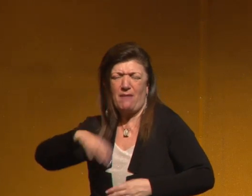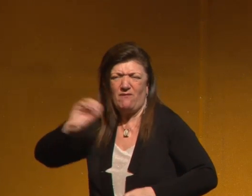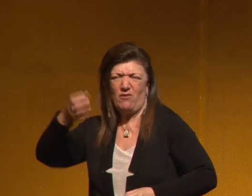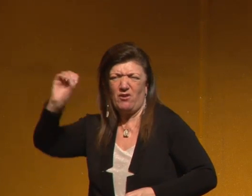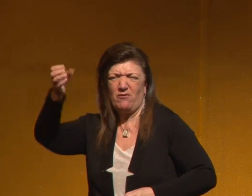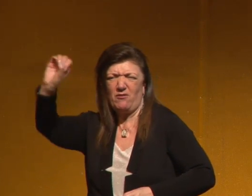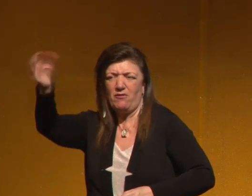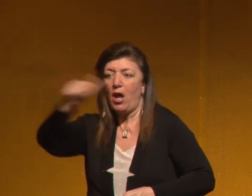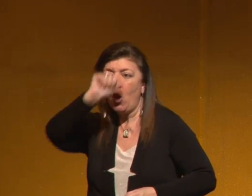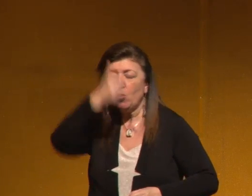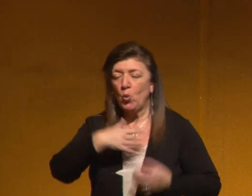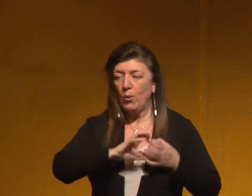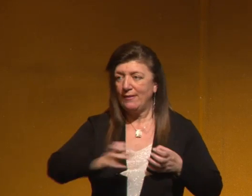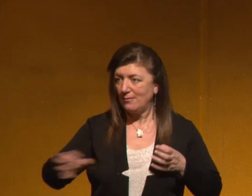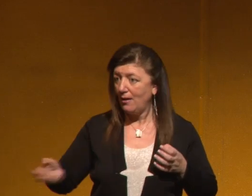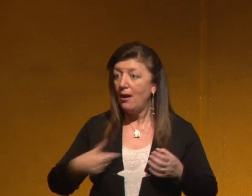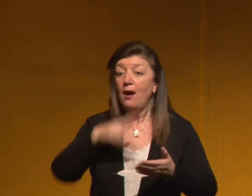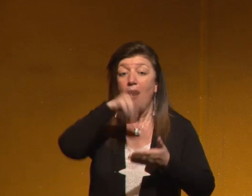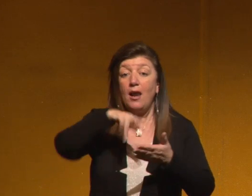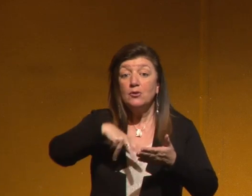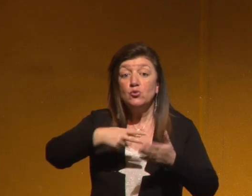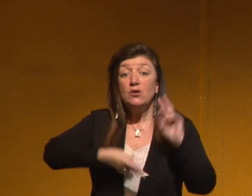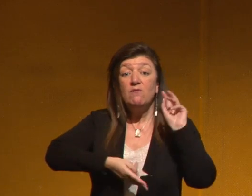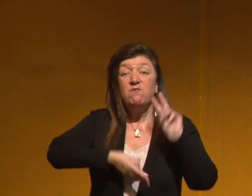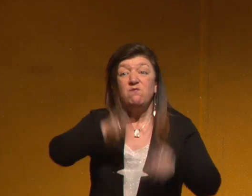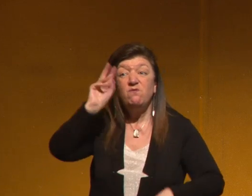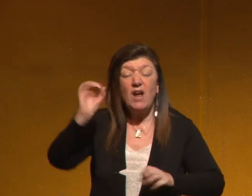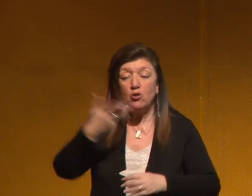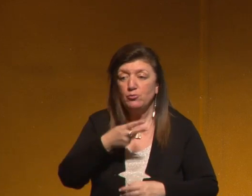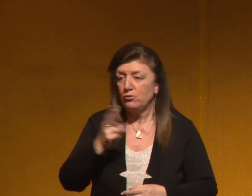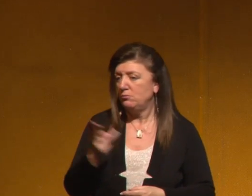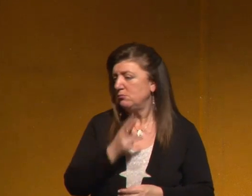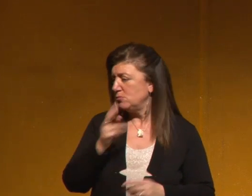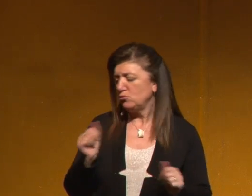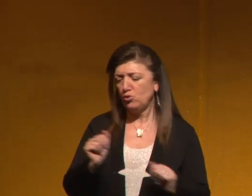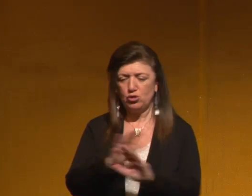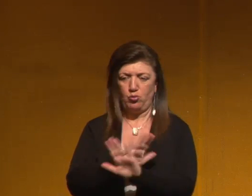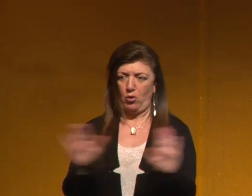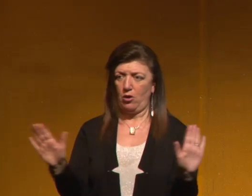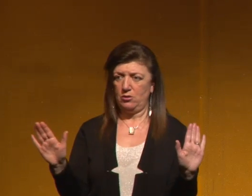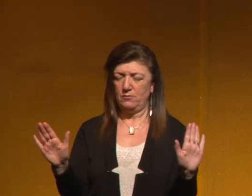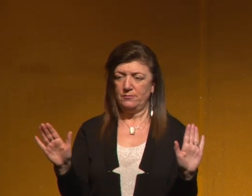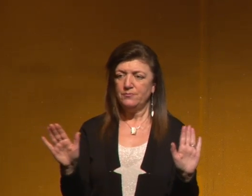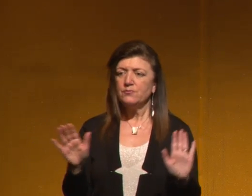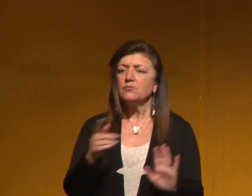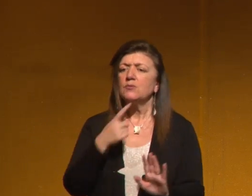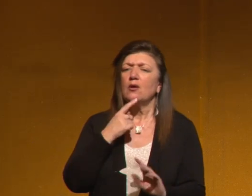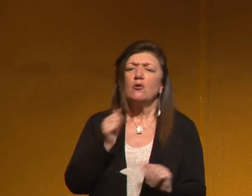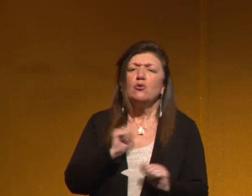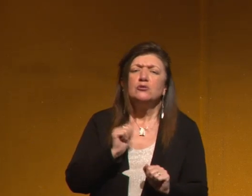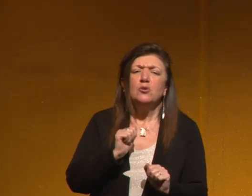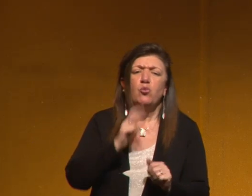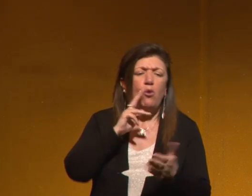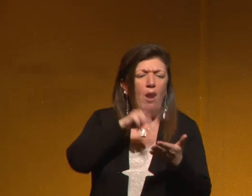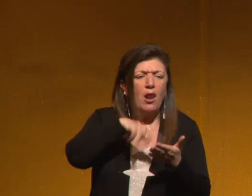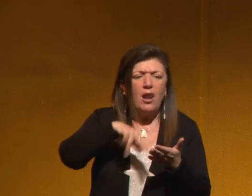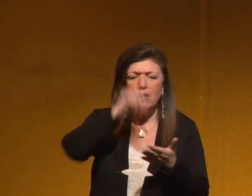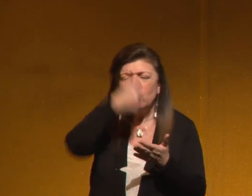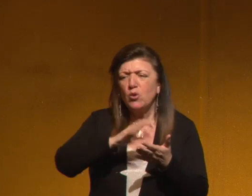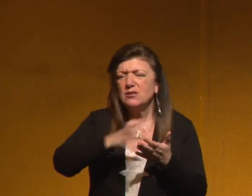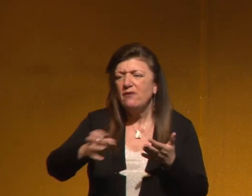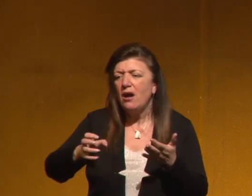la lettura non può diventare più veloce non si può leggere più in fretta e non si può nemmeno a leggere in multitasking forse si può sfruttare